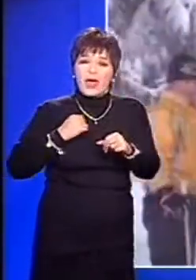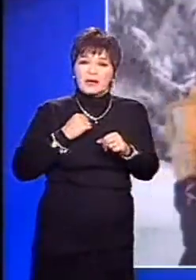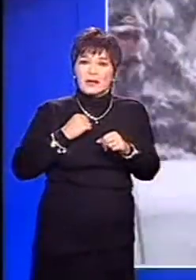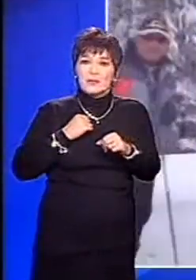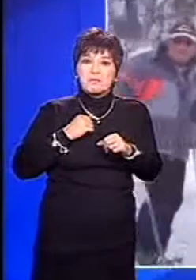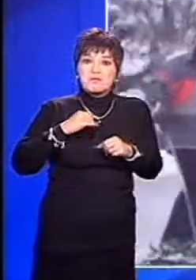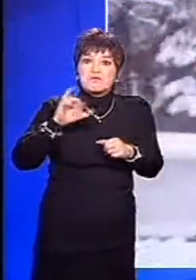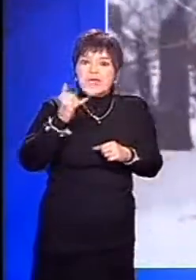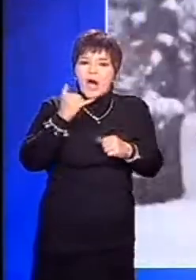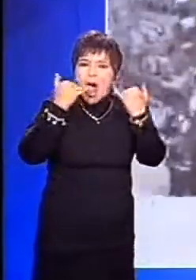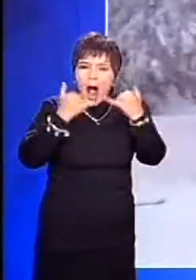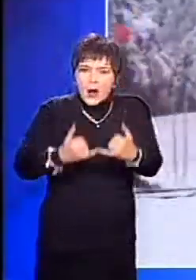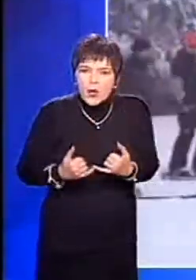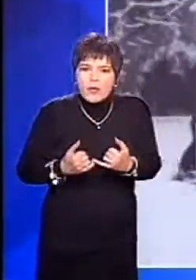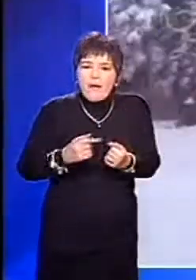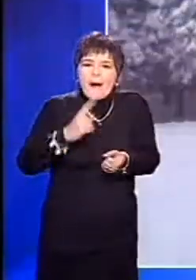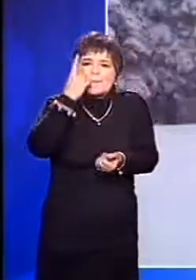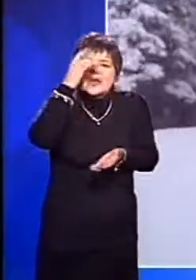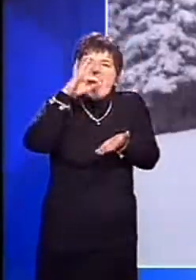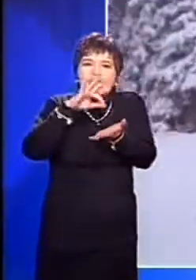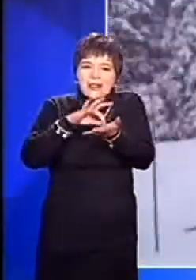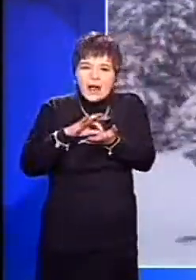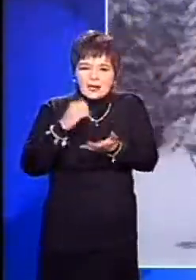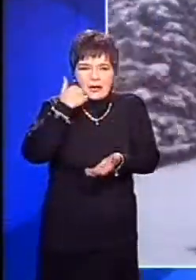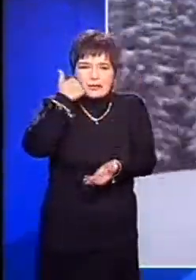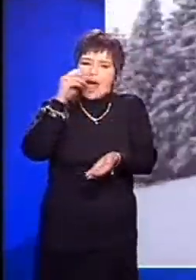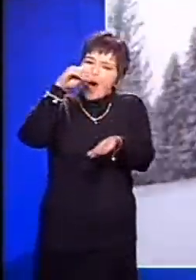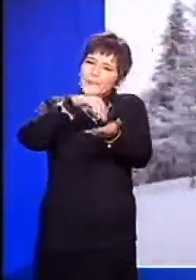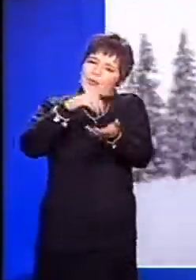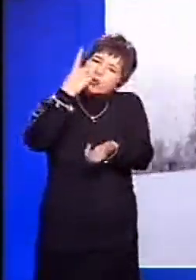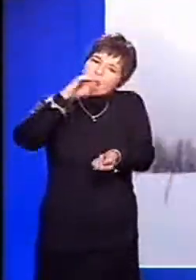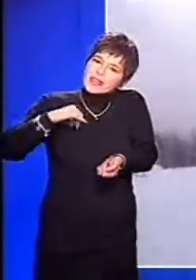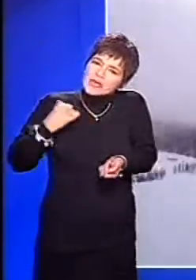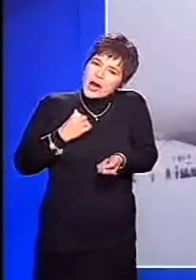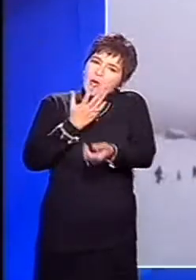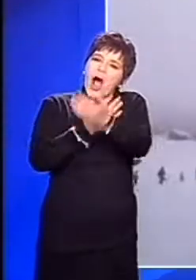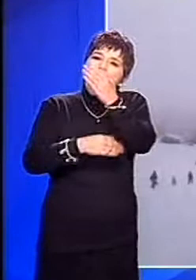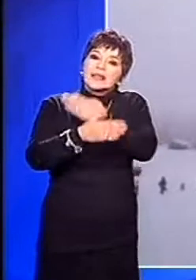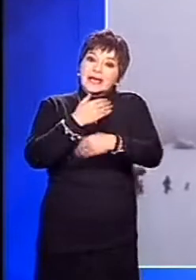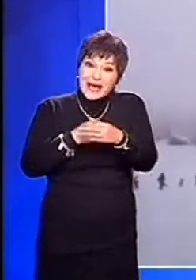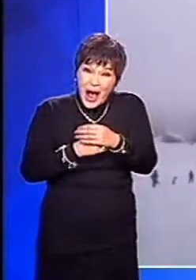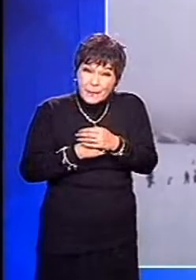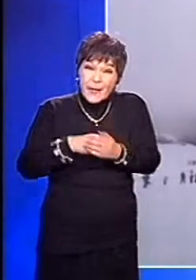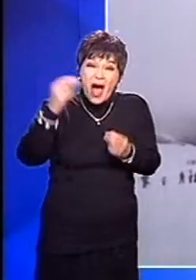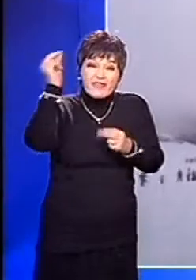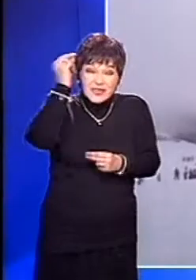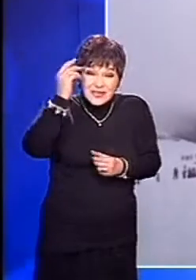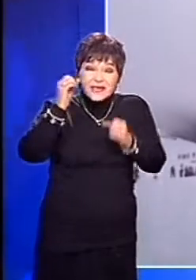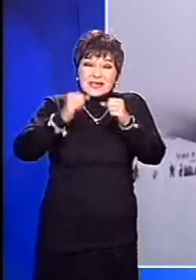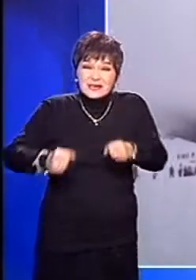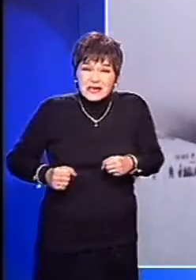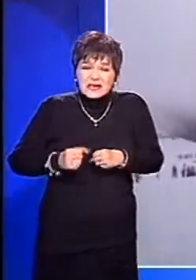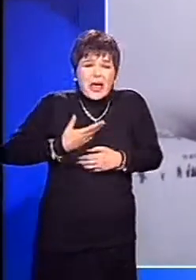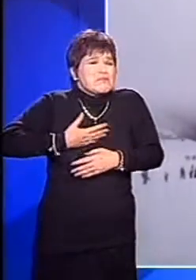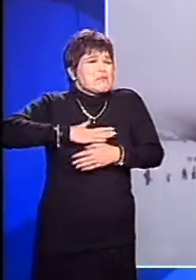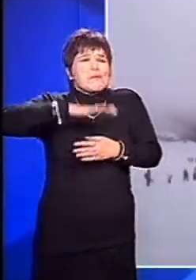lucru punându-i pentru prima dată pe cei cu dizabilități. Este cea mai mare bucurie pe care o poți avea atunci când îl vezi pe un copil care nu este expansiv. Este cea mai